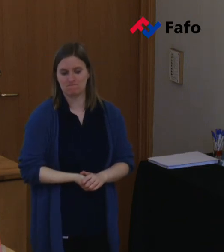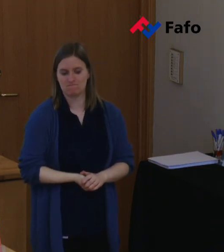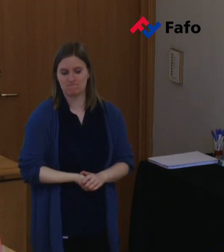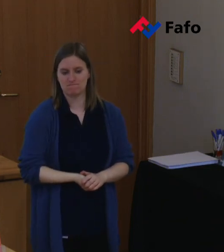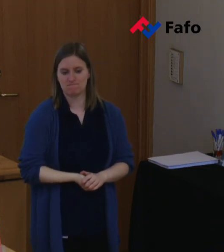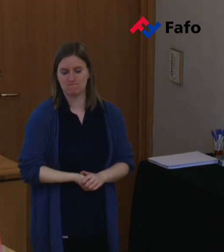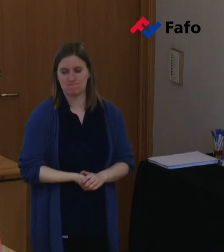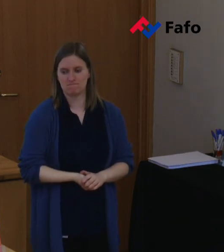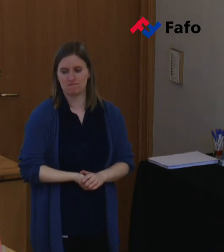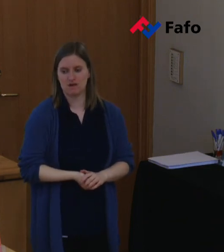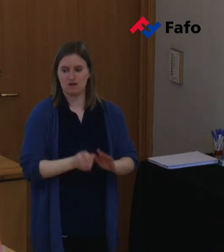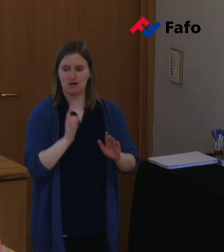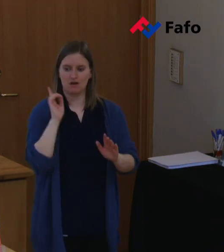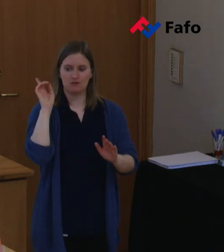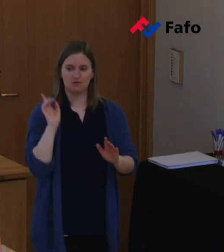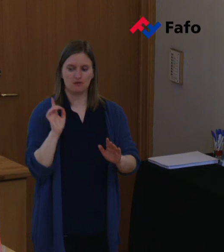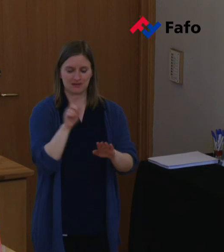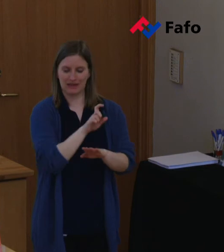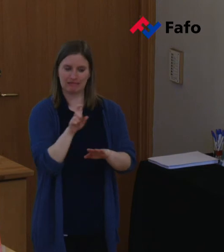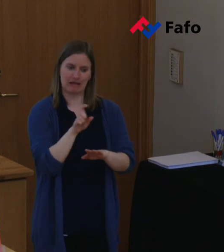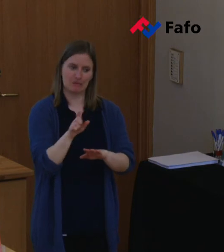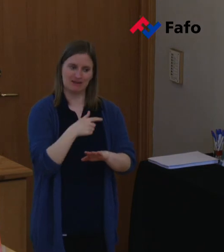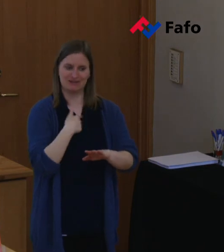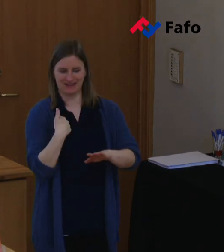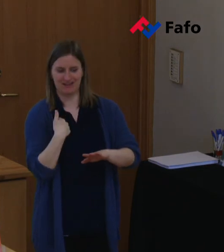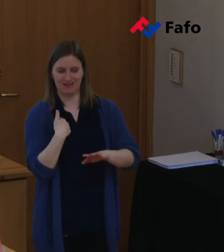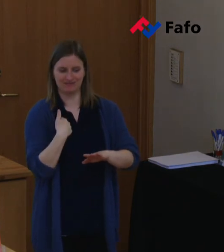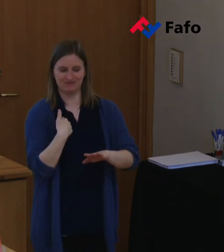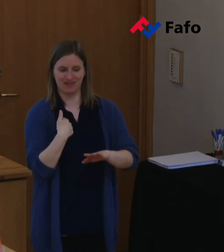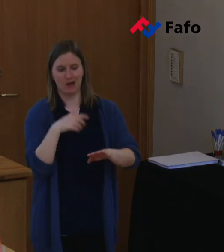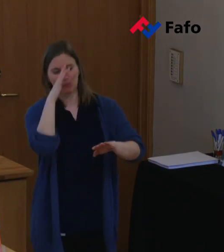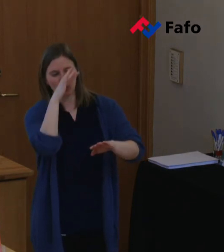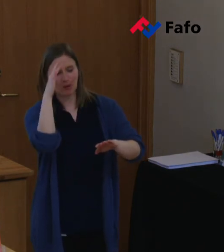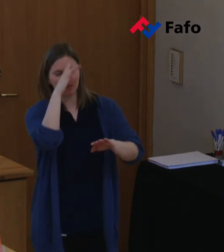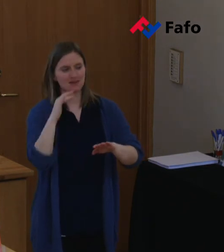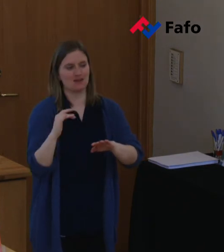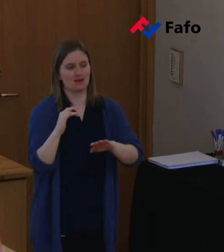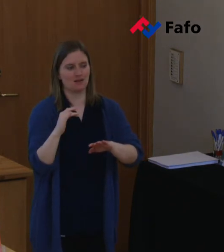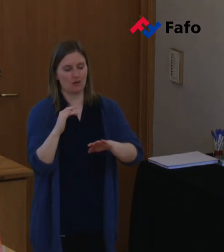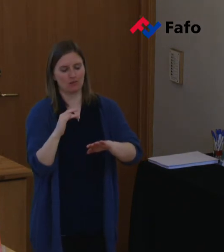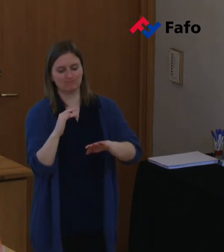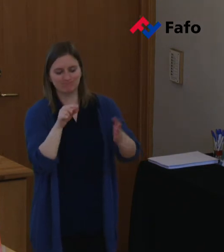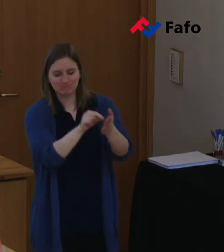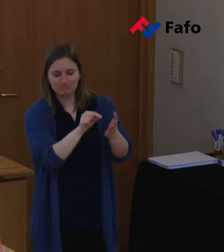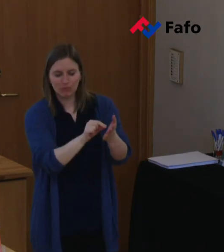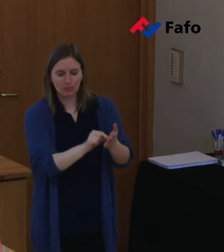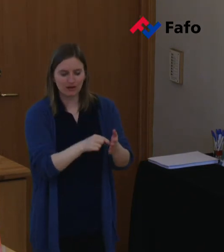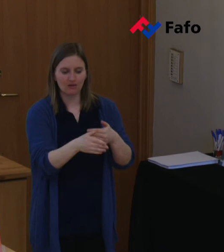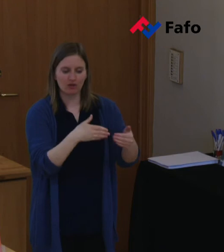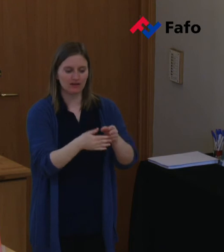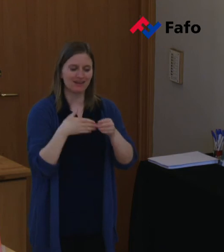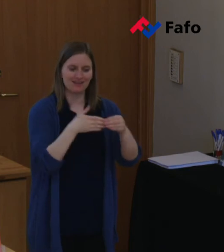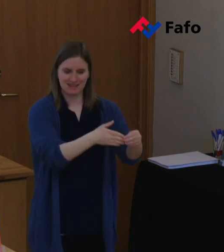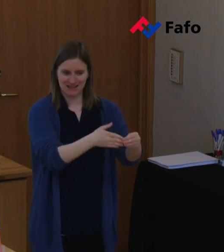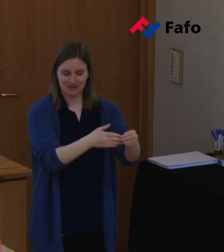Og disse temaene har vi også problematisert og pekt tydelig på I mange faglige retningslinjer og veiledere,